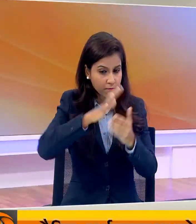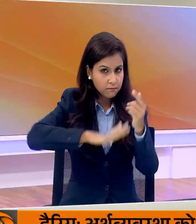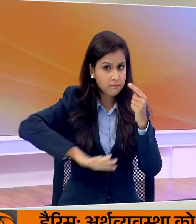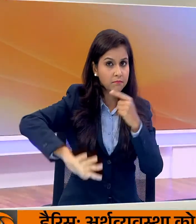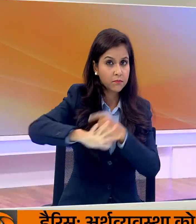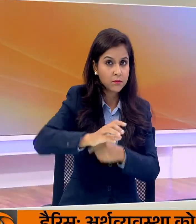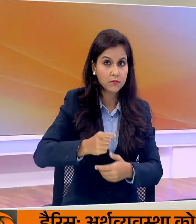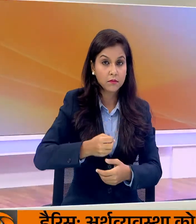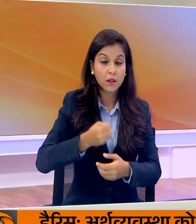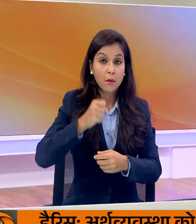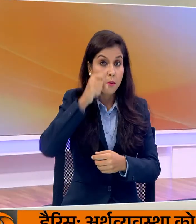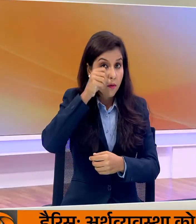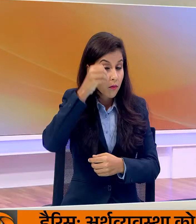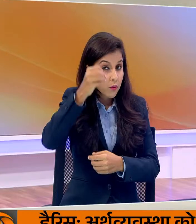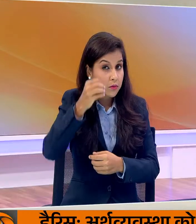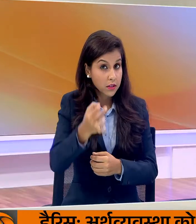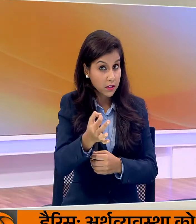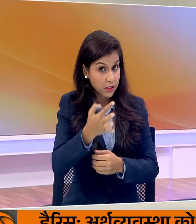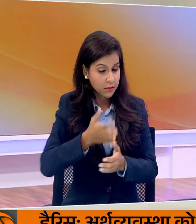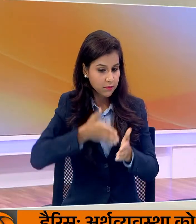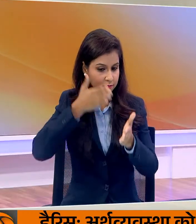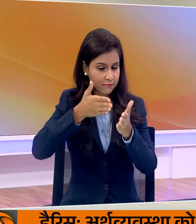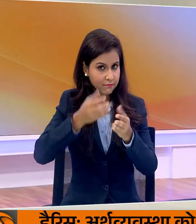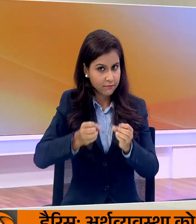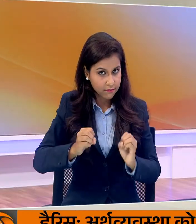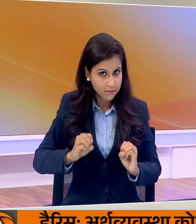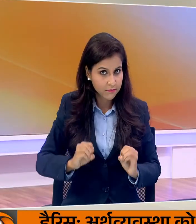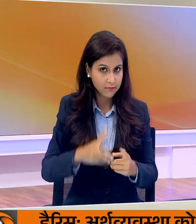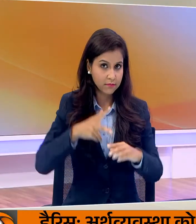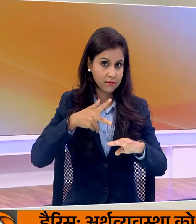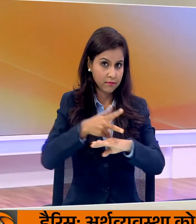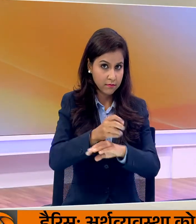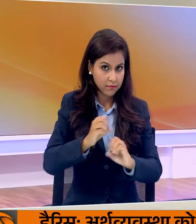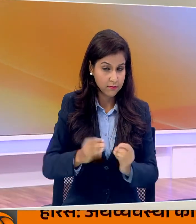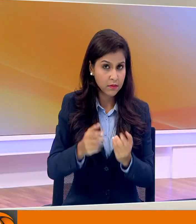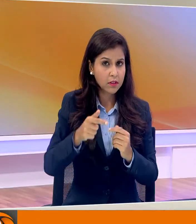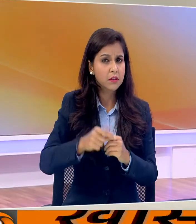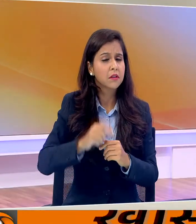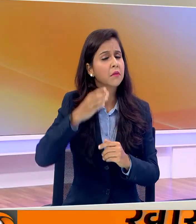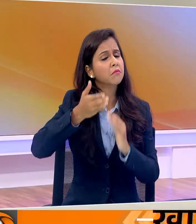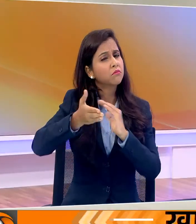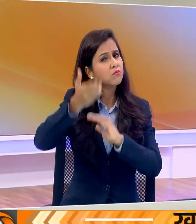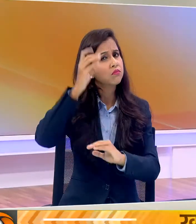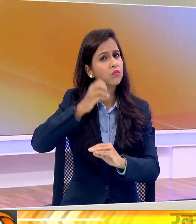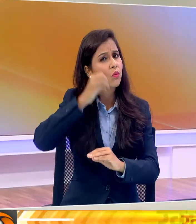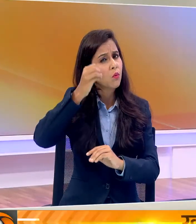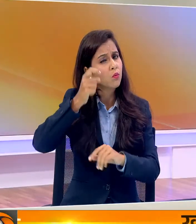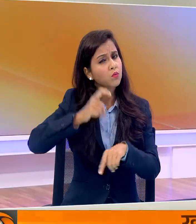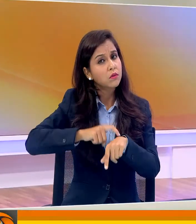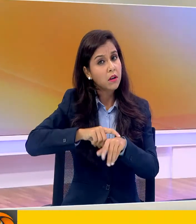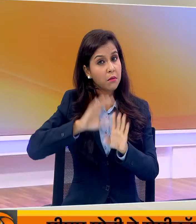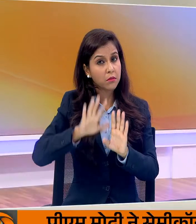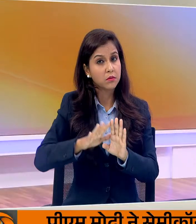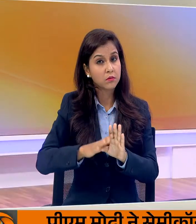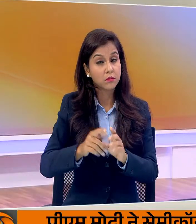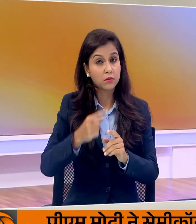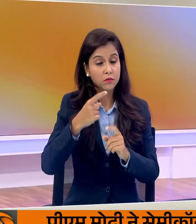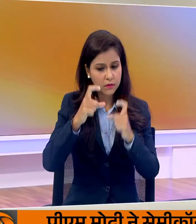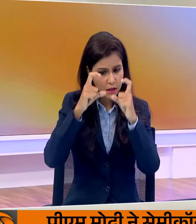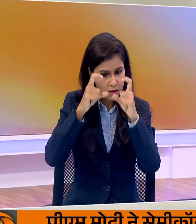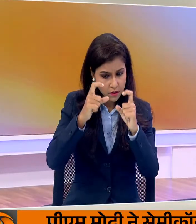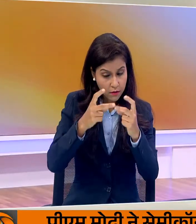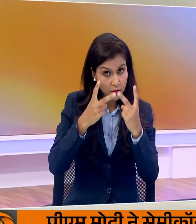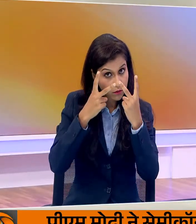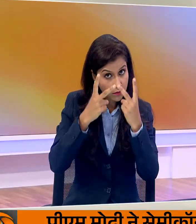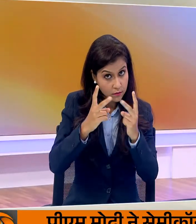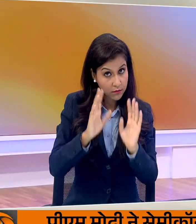को समर्पित एक विशेष रेलवे कोच का उद्घाटन किया। ये रेलवे कोच महात्मा गांधी के युग का है, जिसे सावधानी पूर्वक बहाल